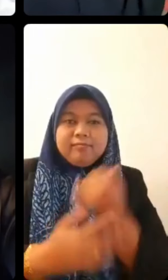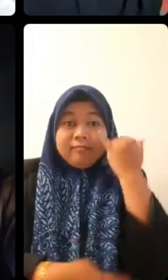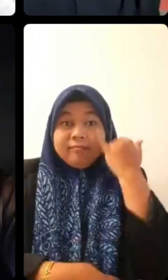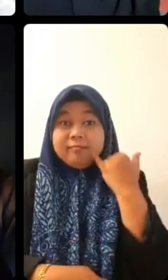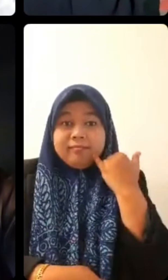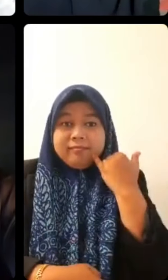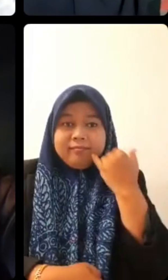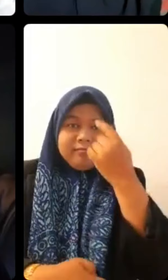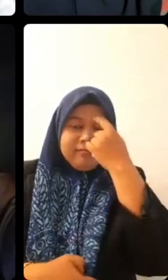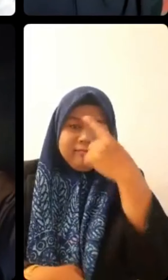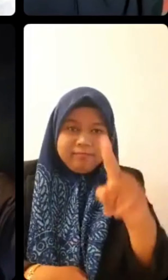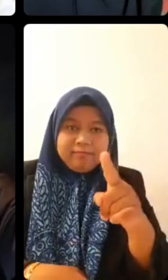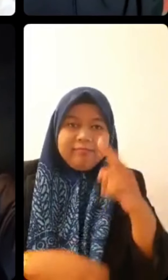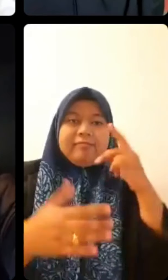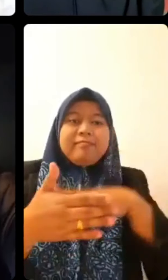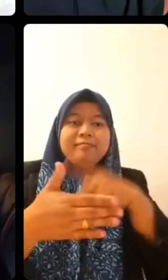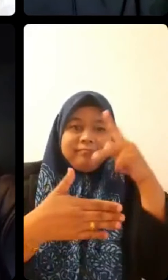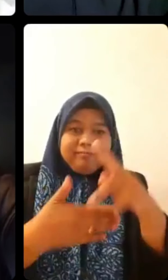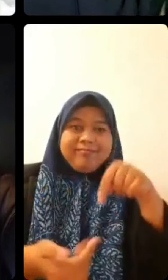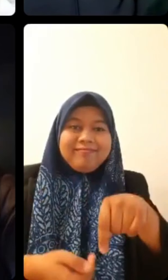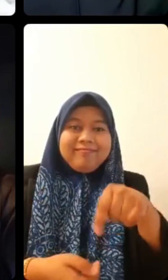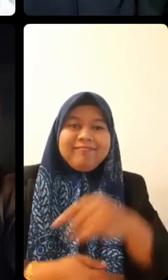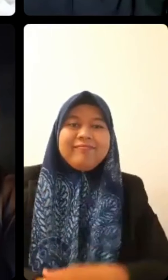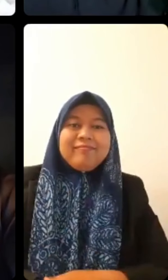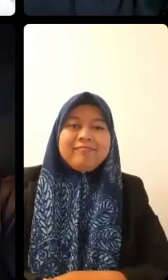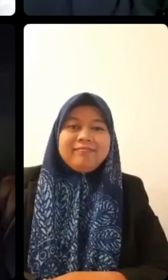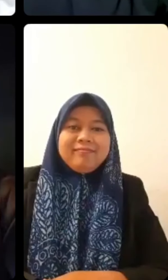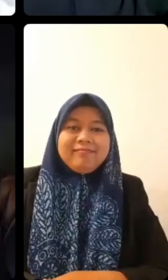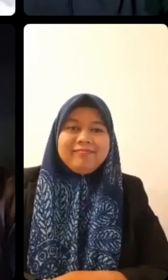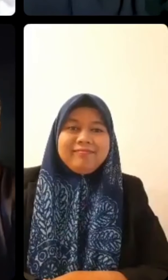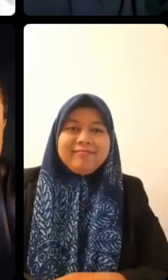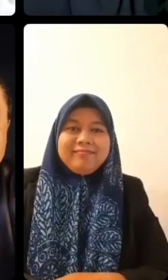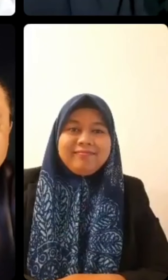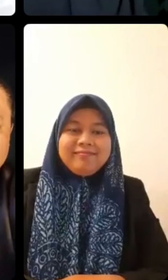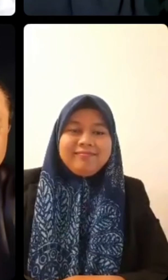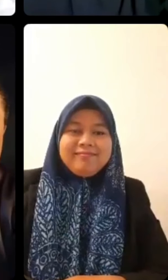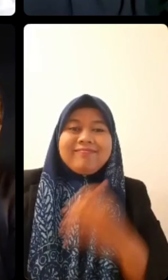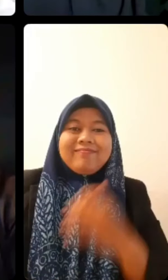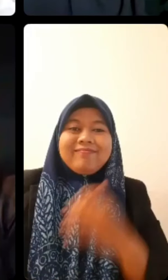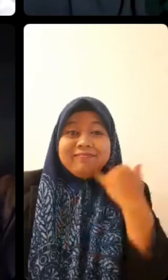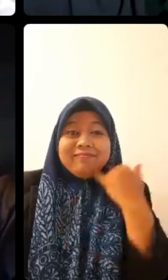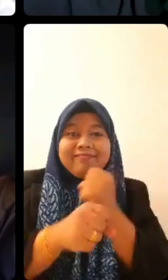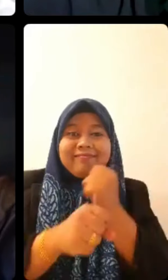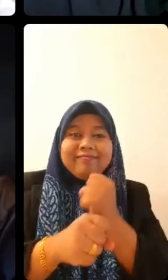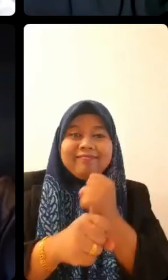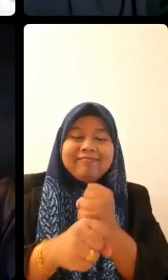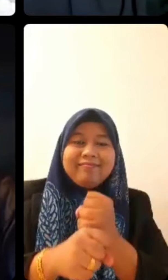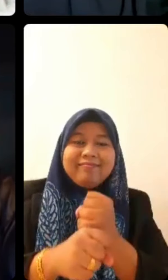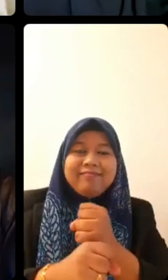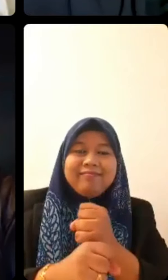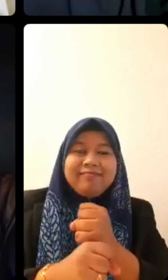sepanjang program ini. Beliau juga berkhidmat di Jabatan Komunikasi Community.